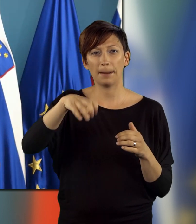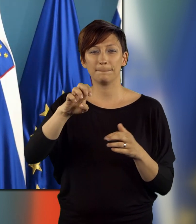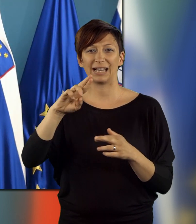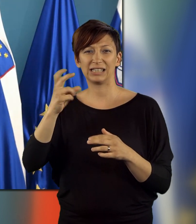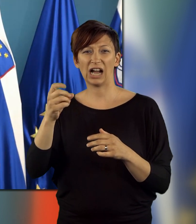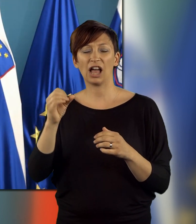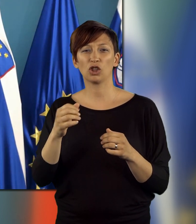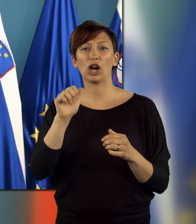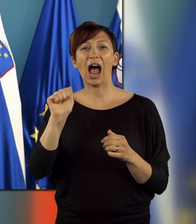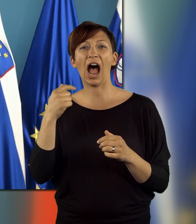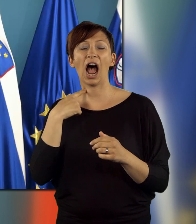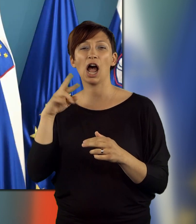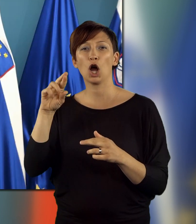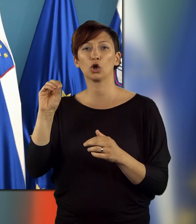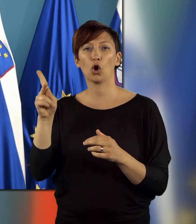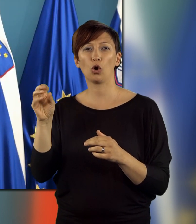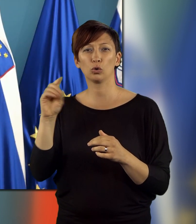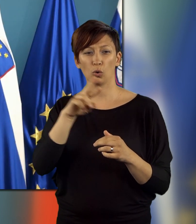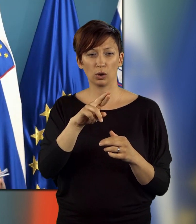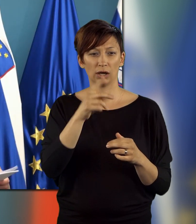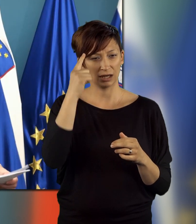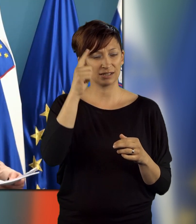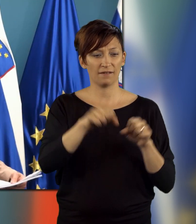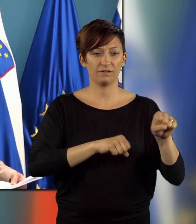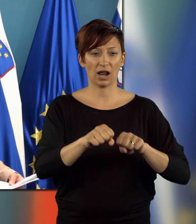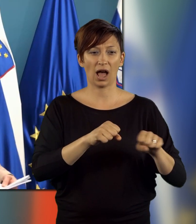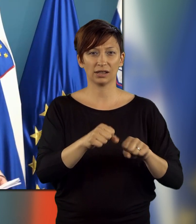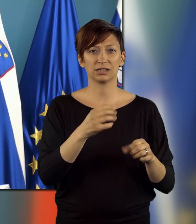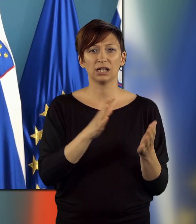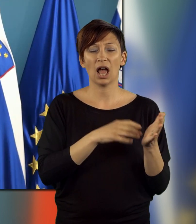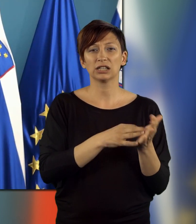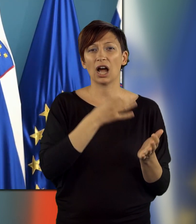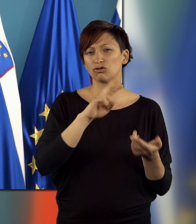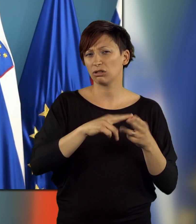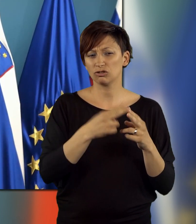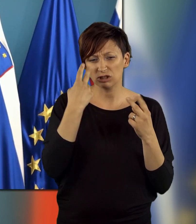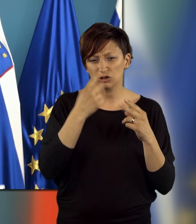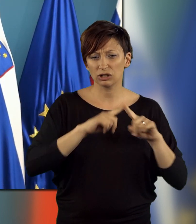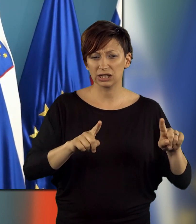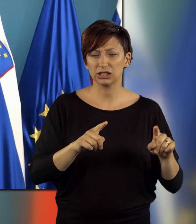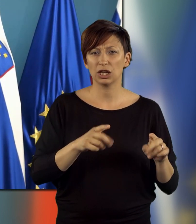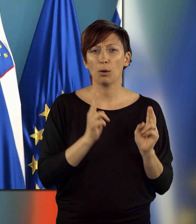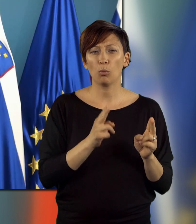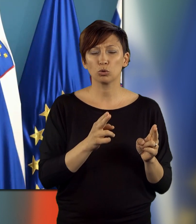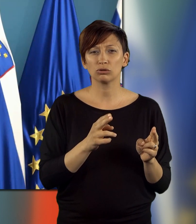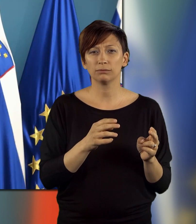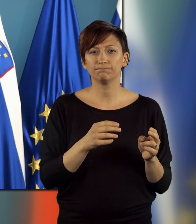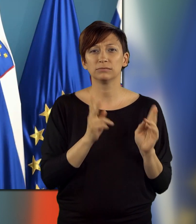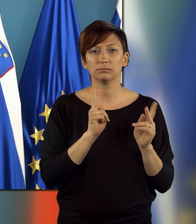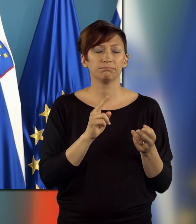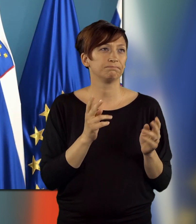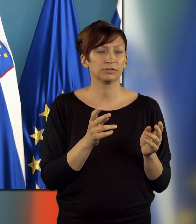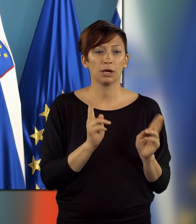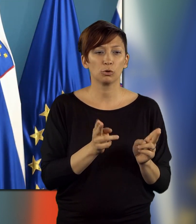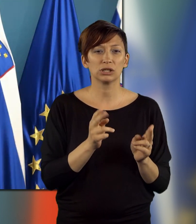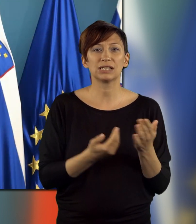me, ali se vlada zdaj na kakršenkoli način išče različne možne scenarije